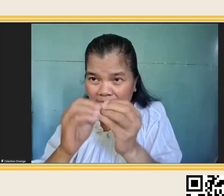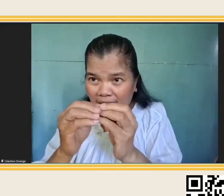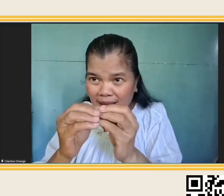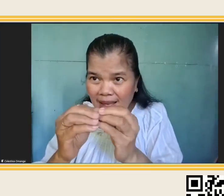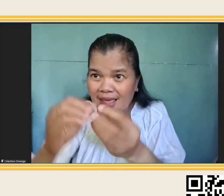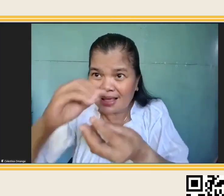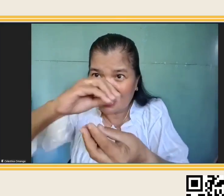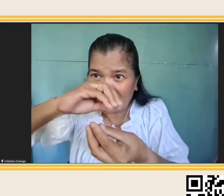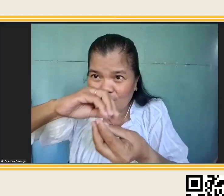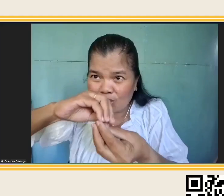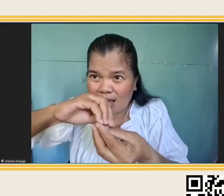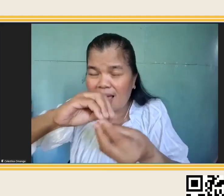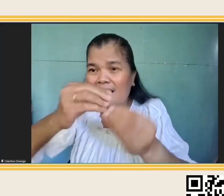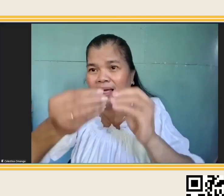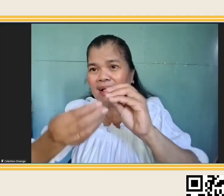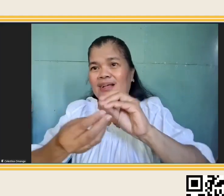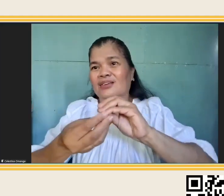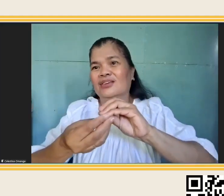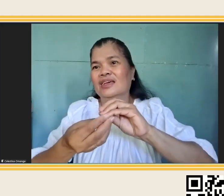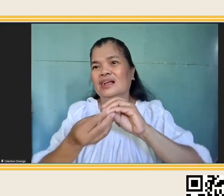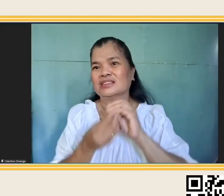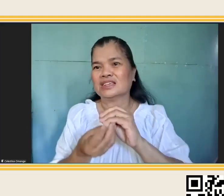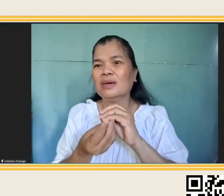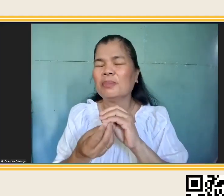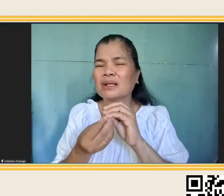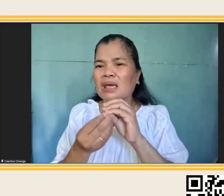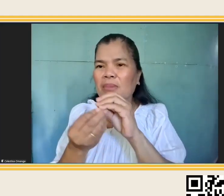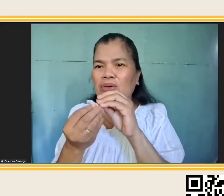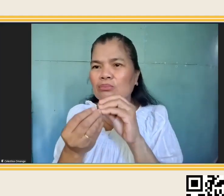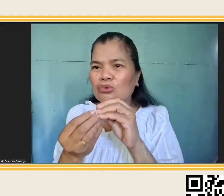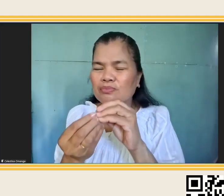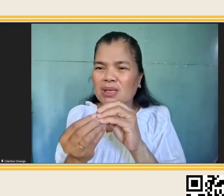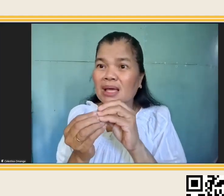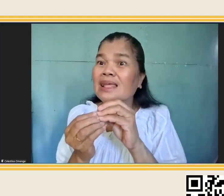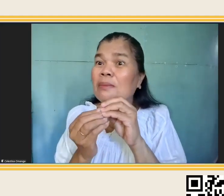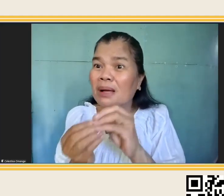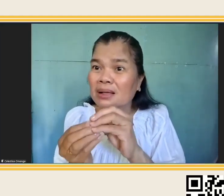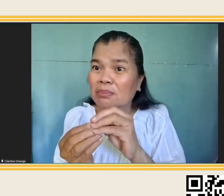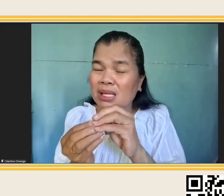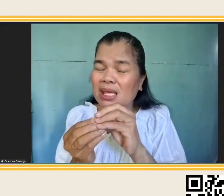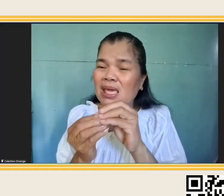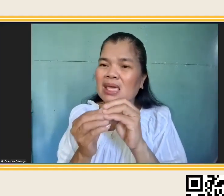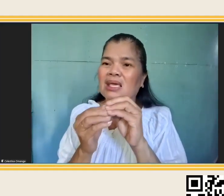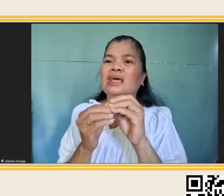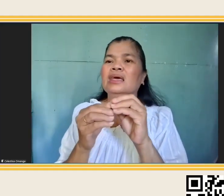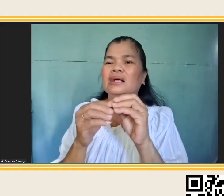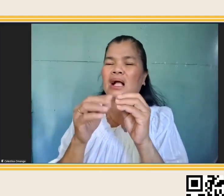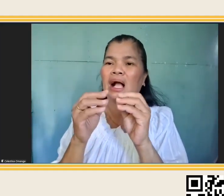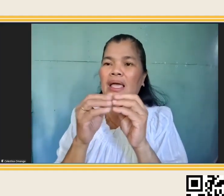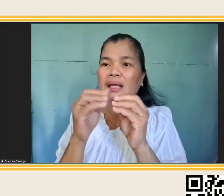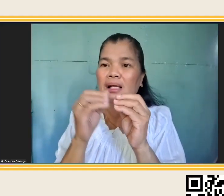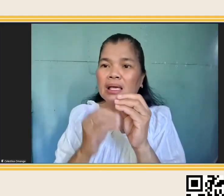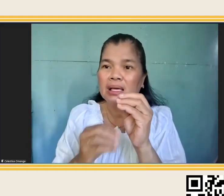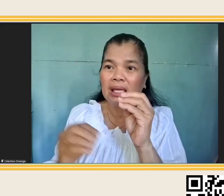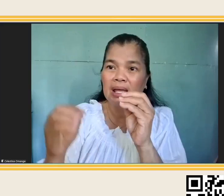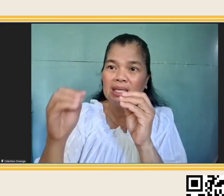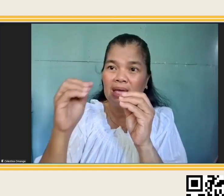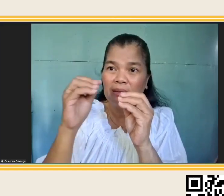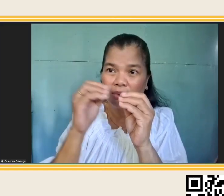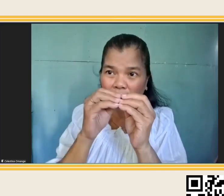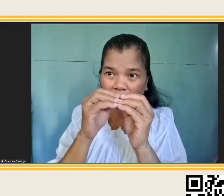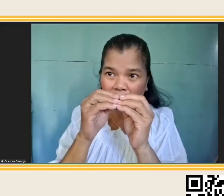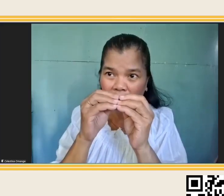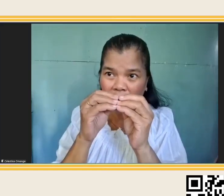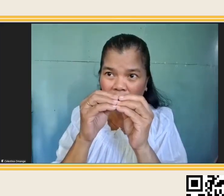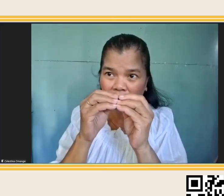huwag ganyan. Ganito lang. Kasi pag naiba yung movement yan, iba ng meaning. Kagaya ng